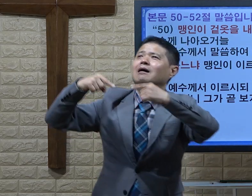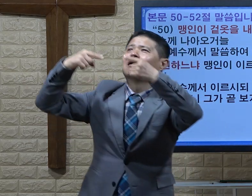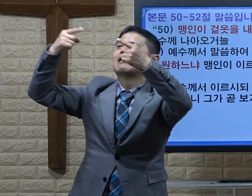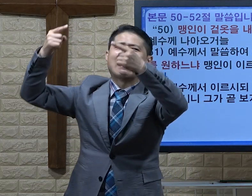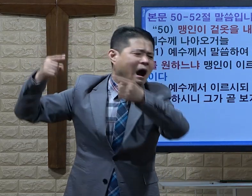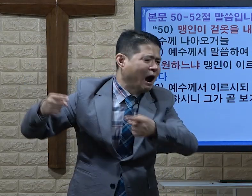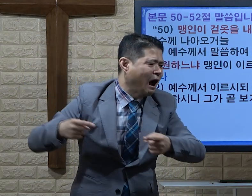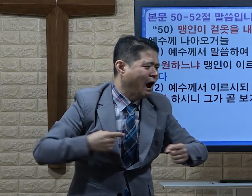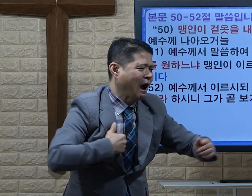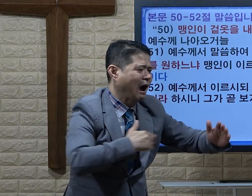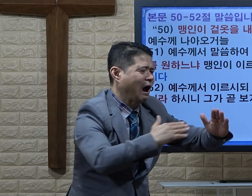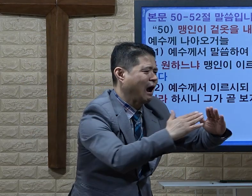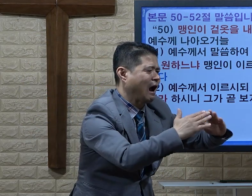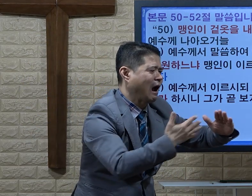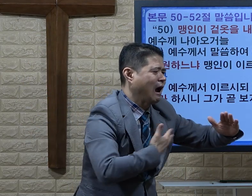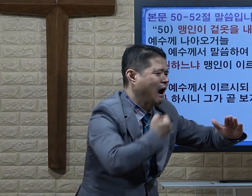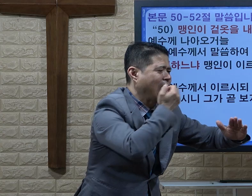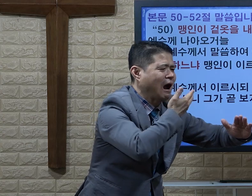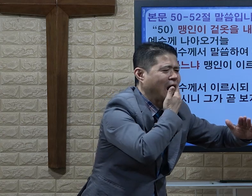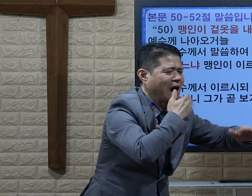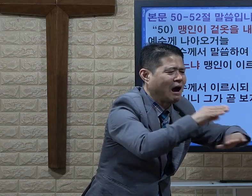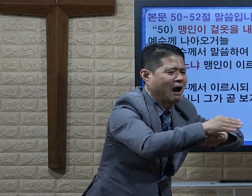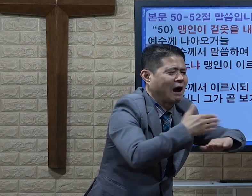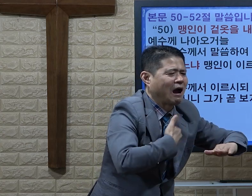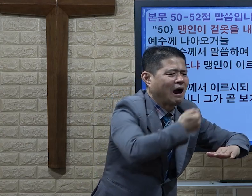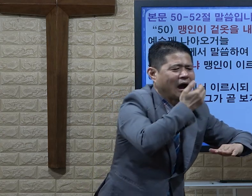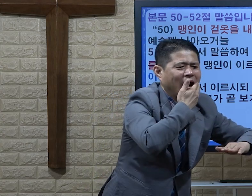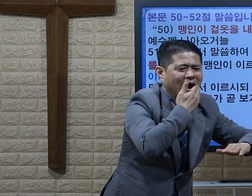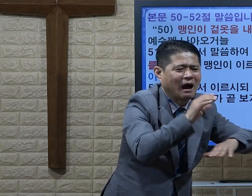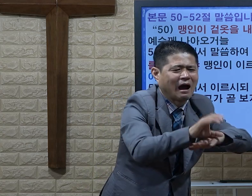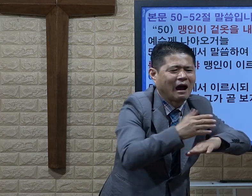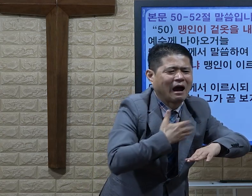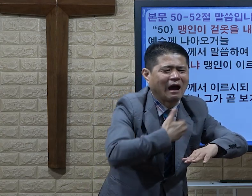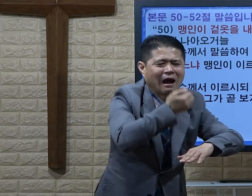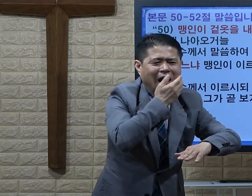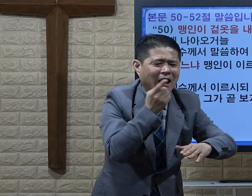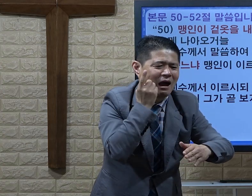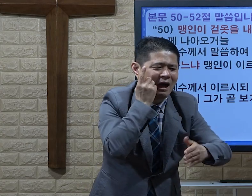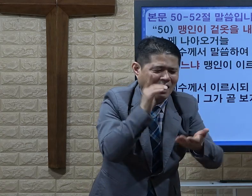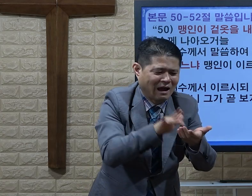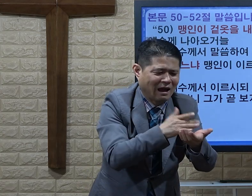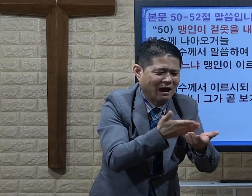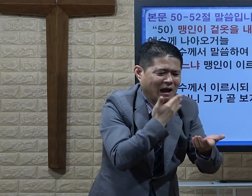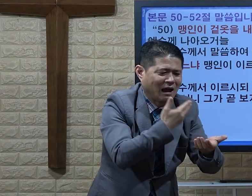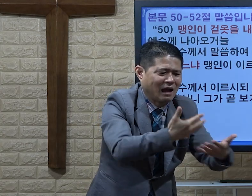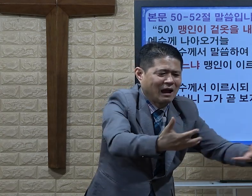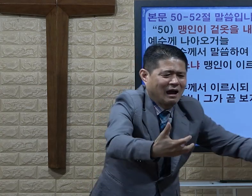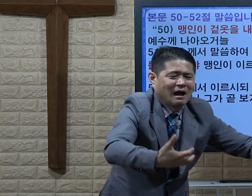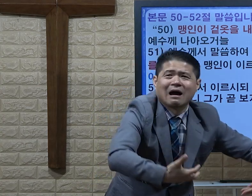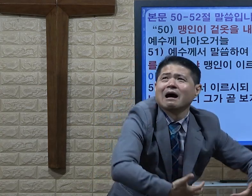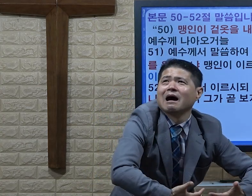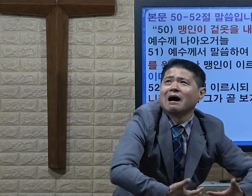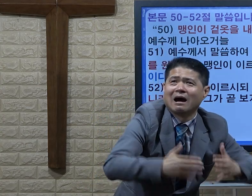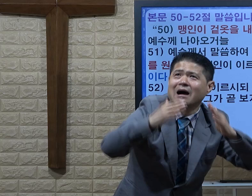그렇지만 그 맹인은 충분히 아까워 생각했을 수 있겠는데, 마치 우리가